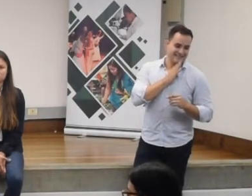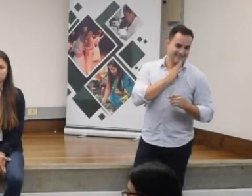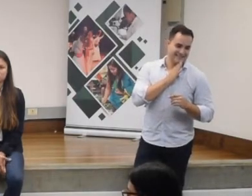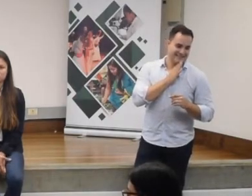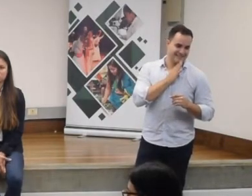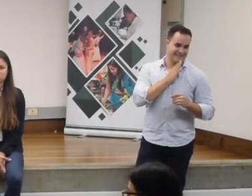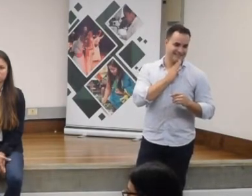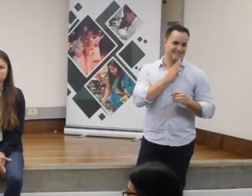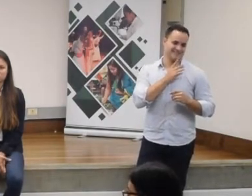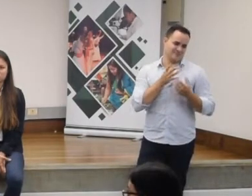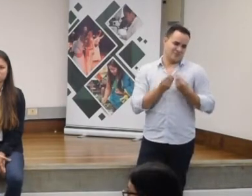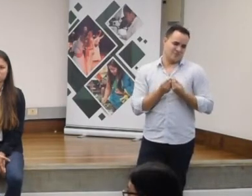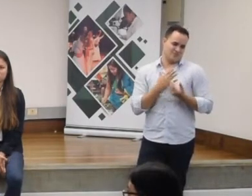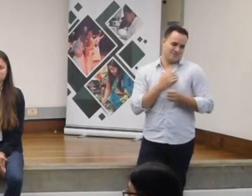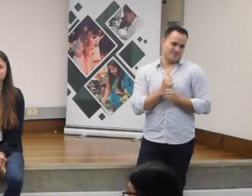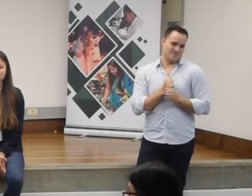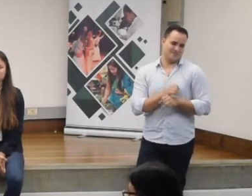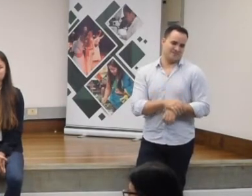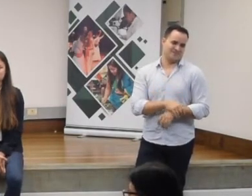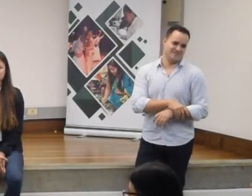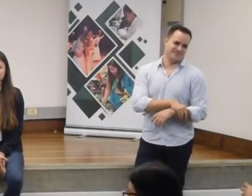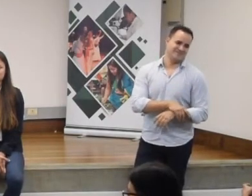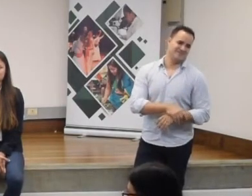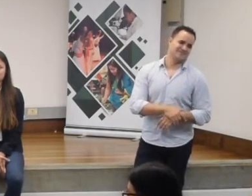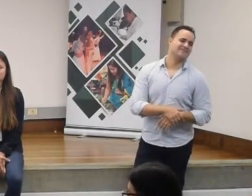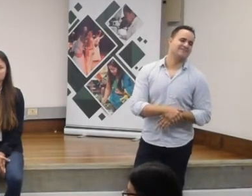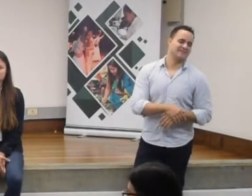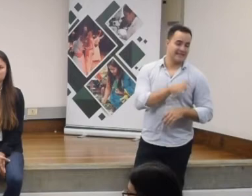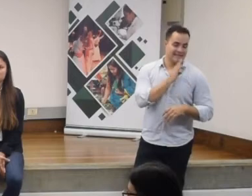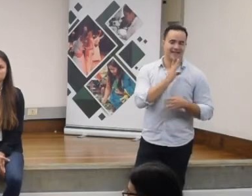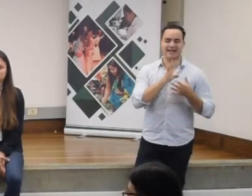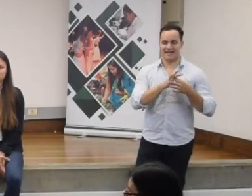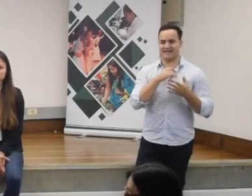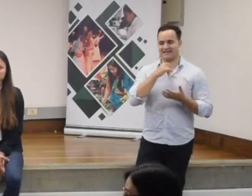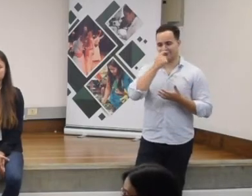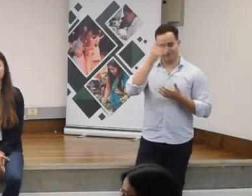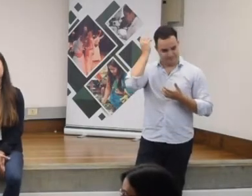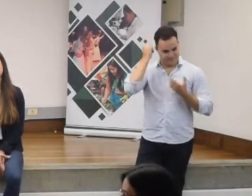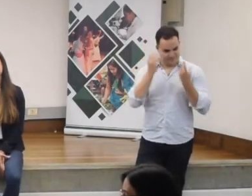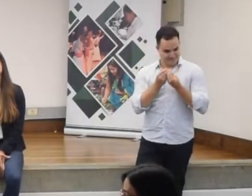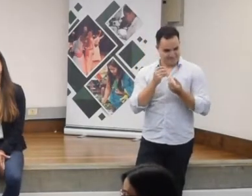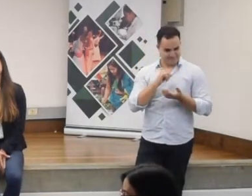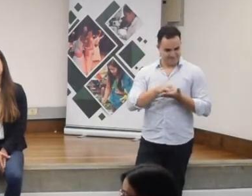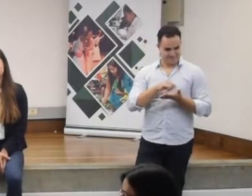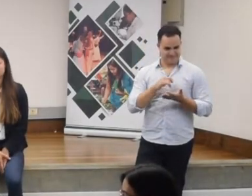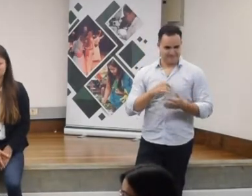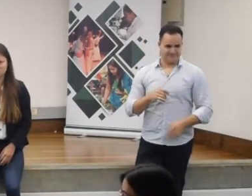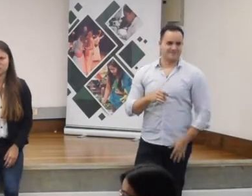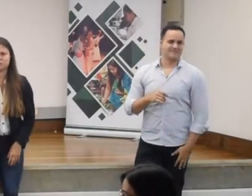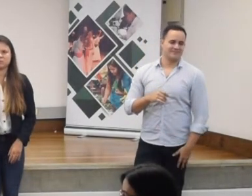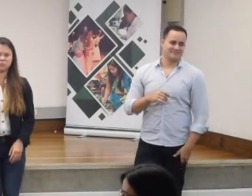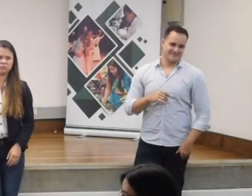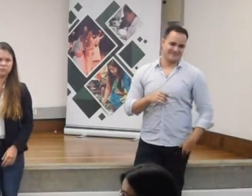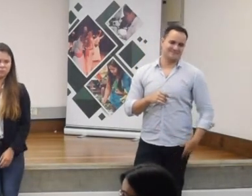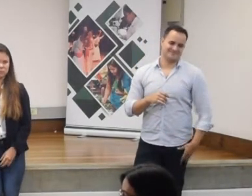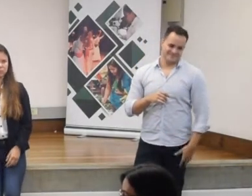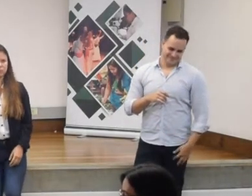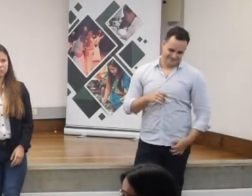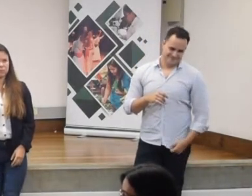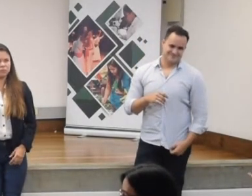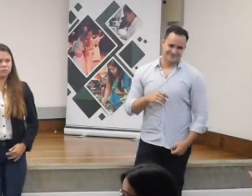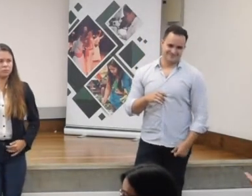llevamos. Entonces, primero, gracias. Segundo, creo que justamente sería importante en el